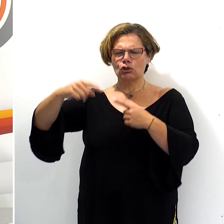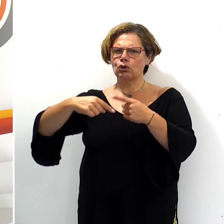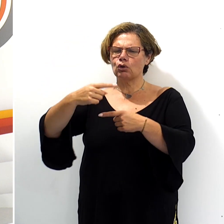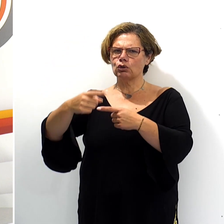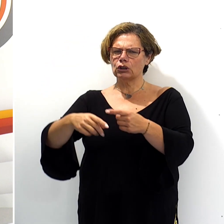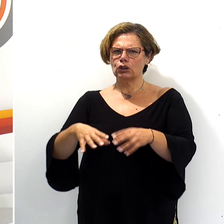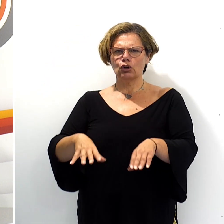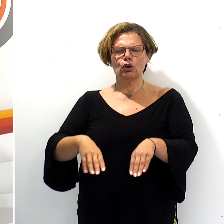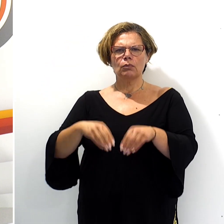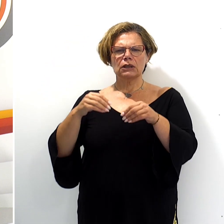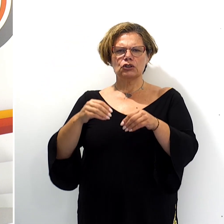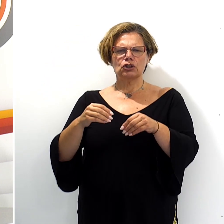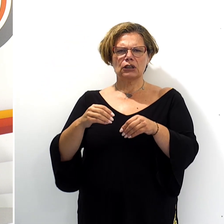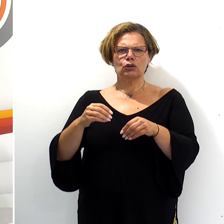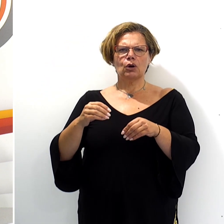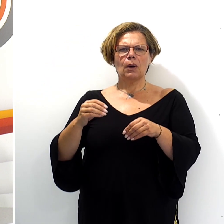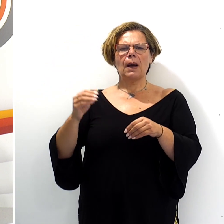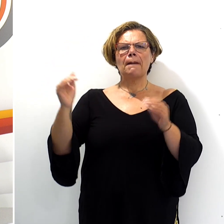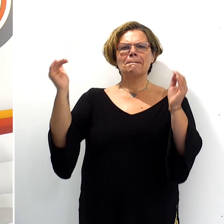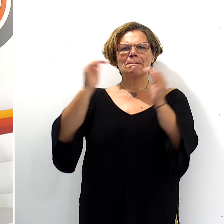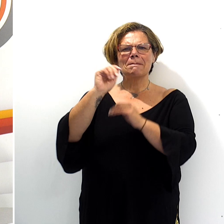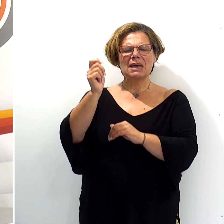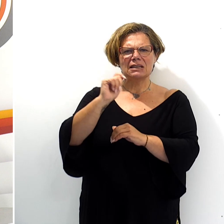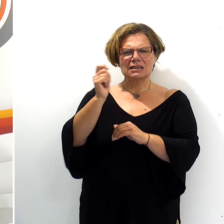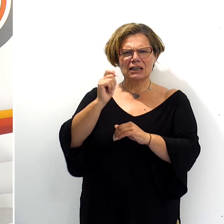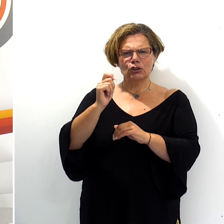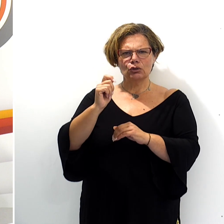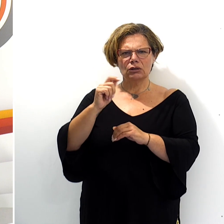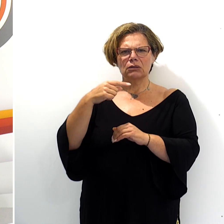dalla mezzanotte si passa a livello